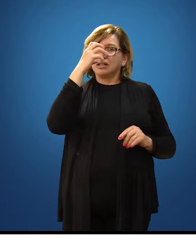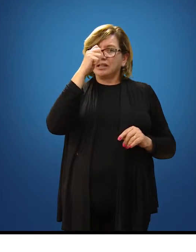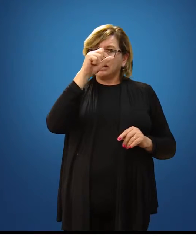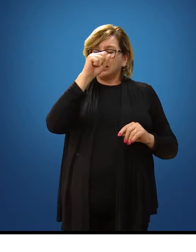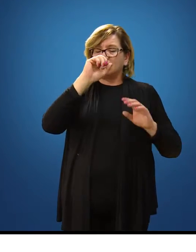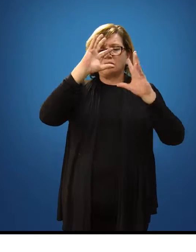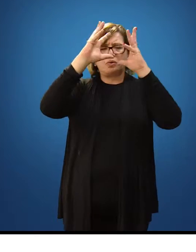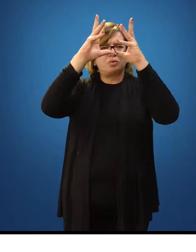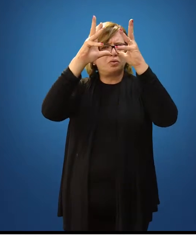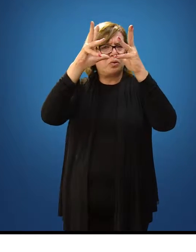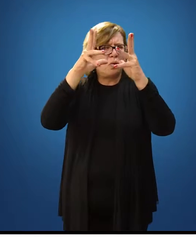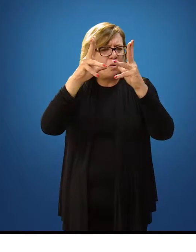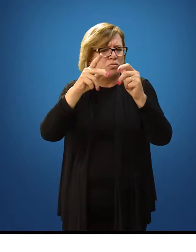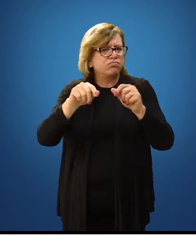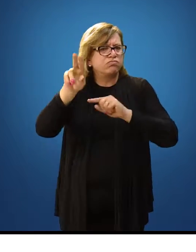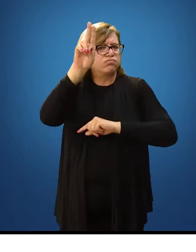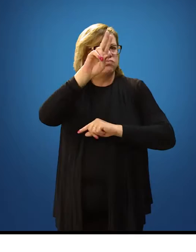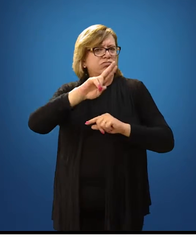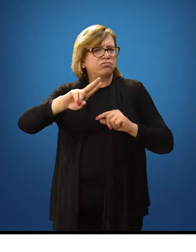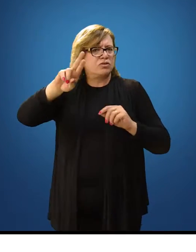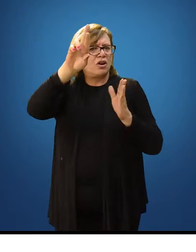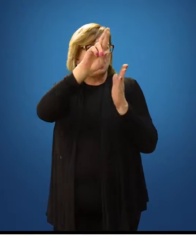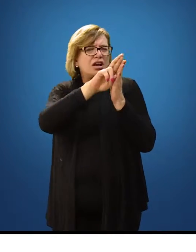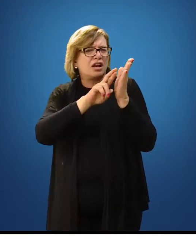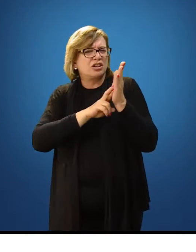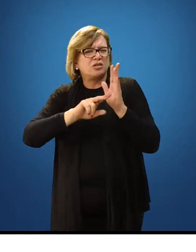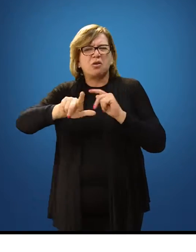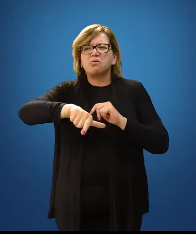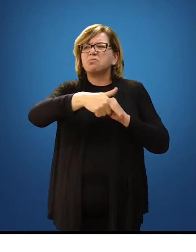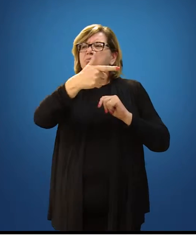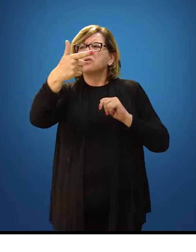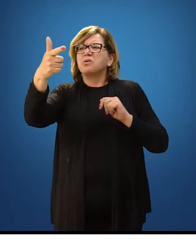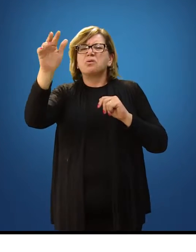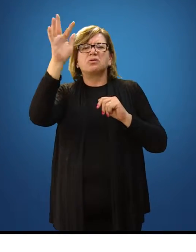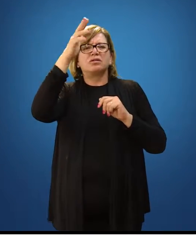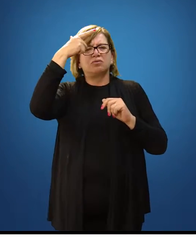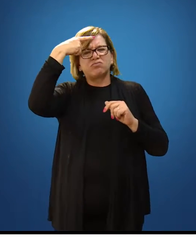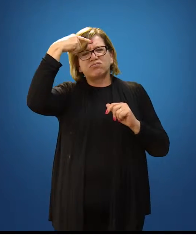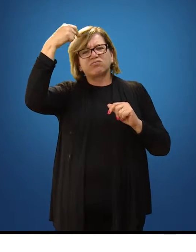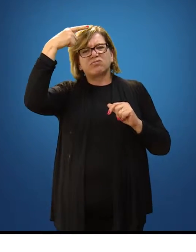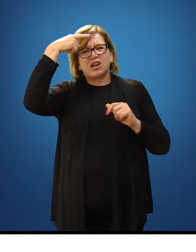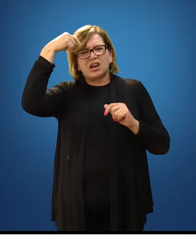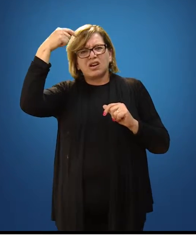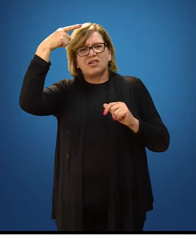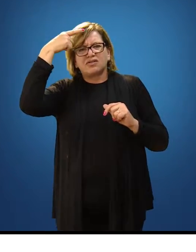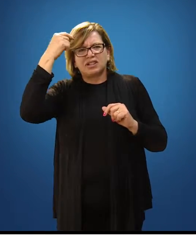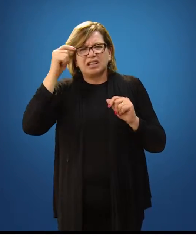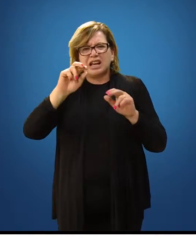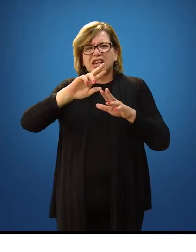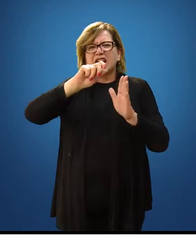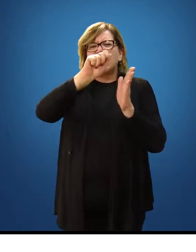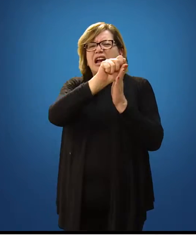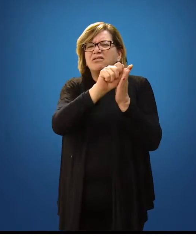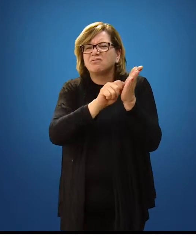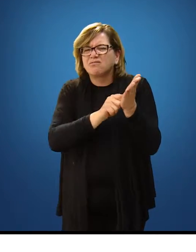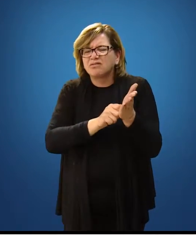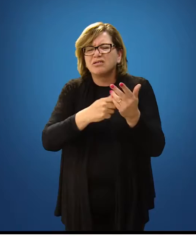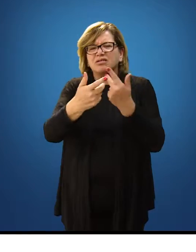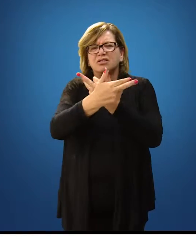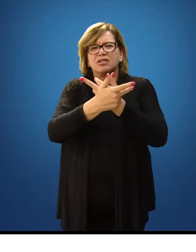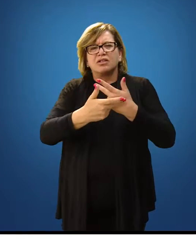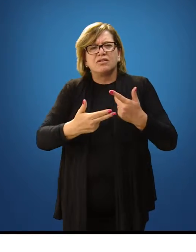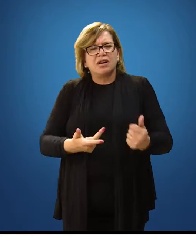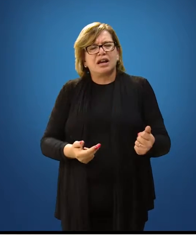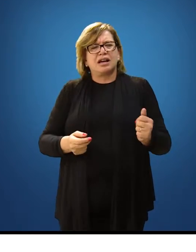instituições, relatórios de outras pesquisas, artigos científicos, né, em PDF, em